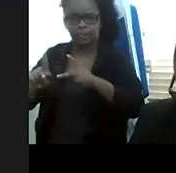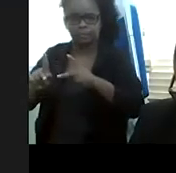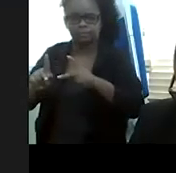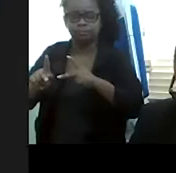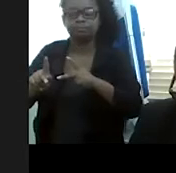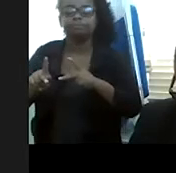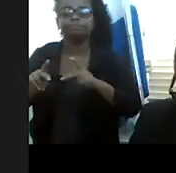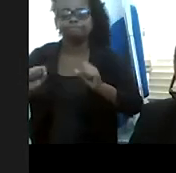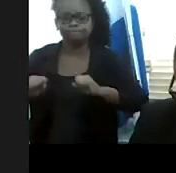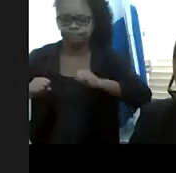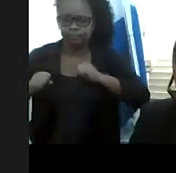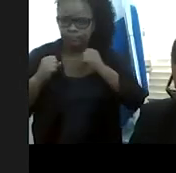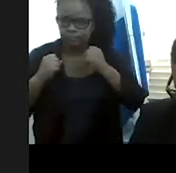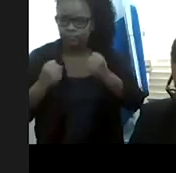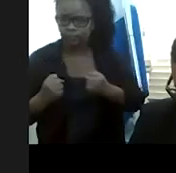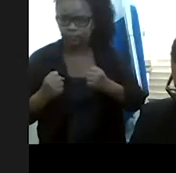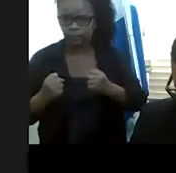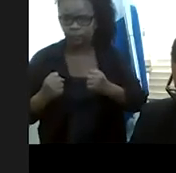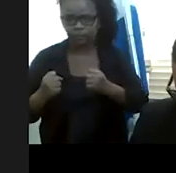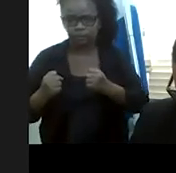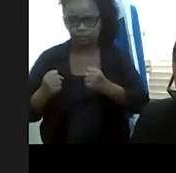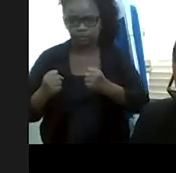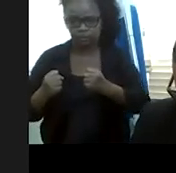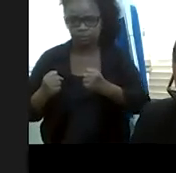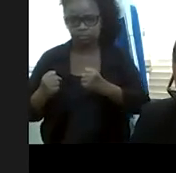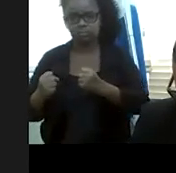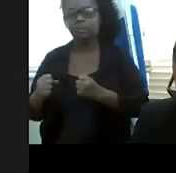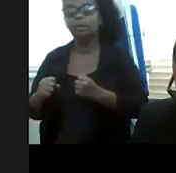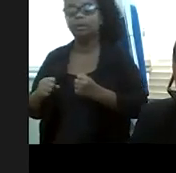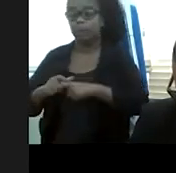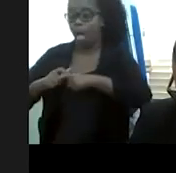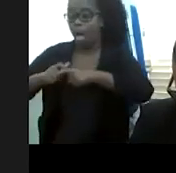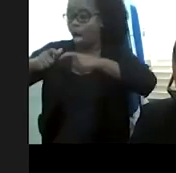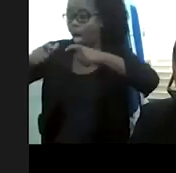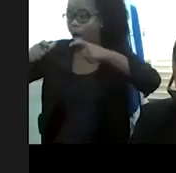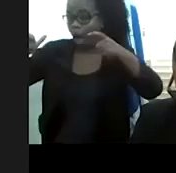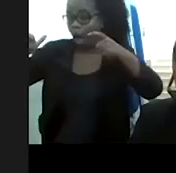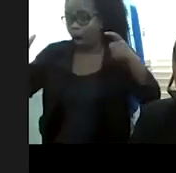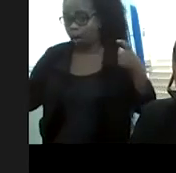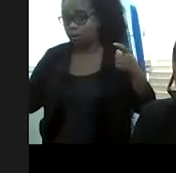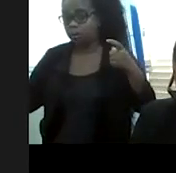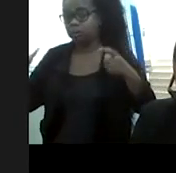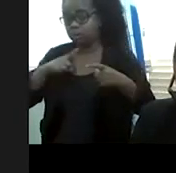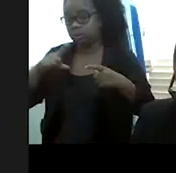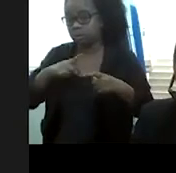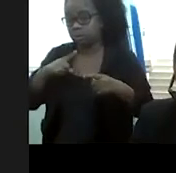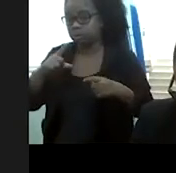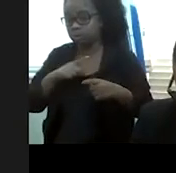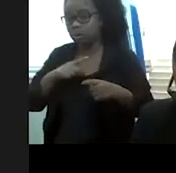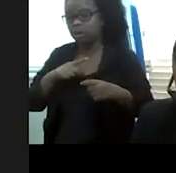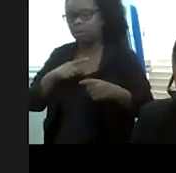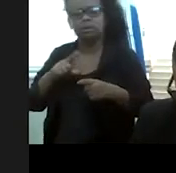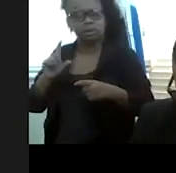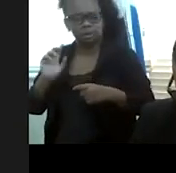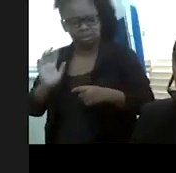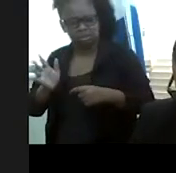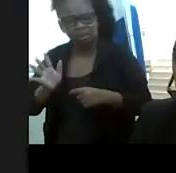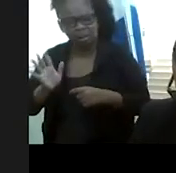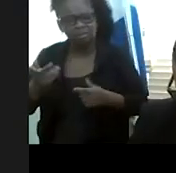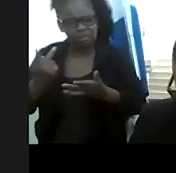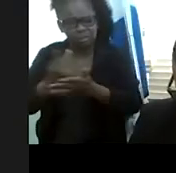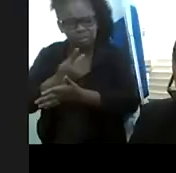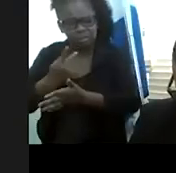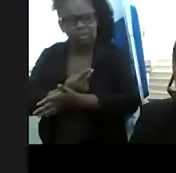forma realmente espantosa e muito em breve não teremos